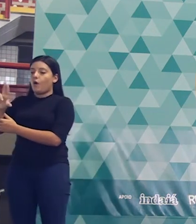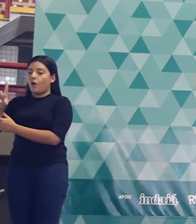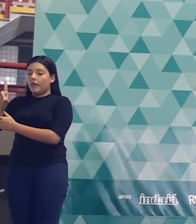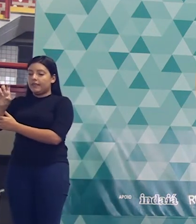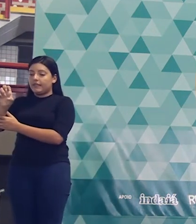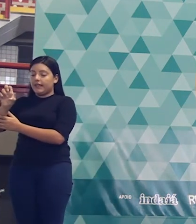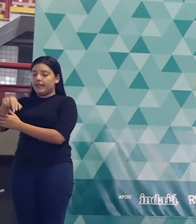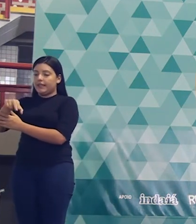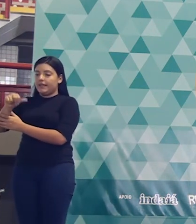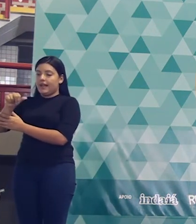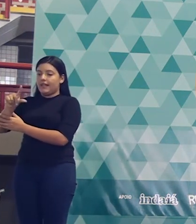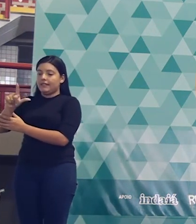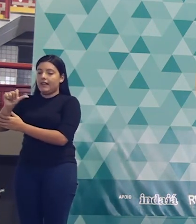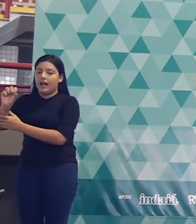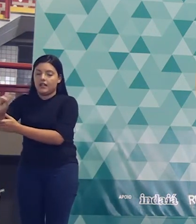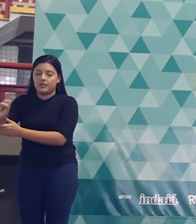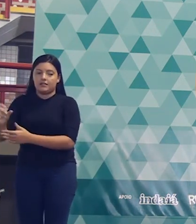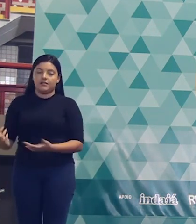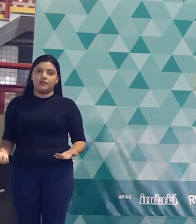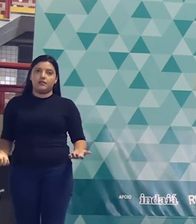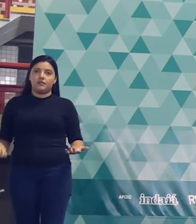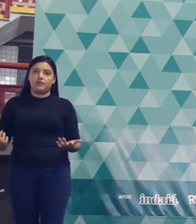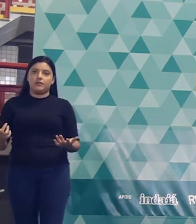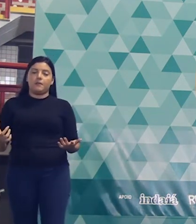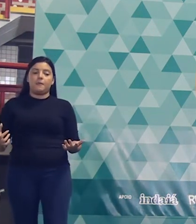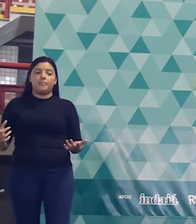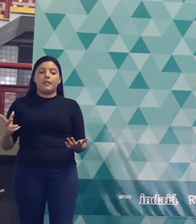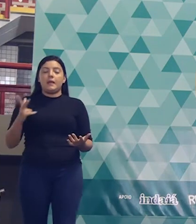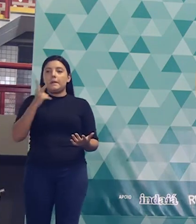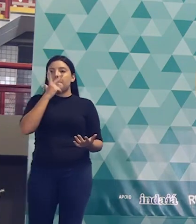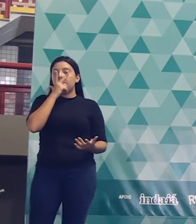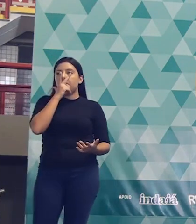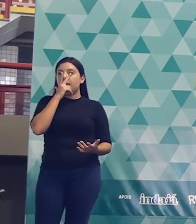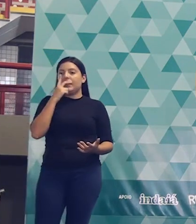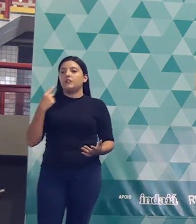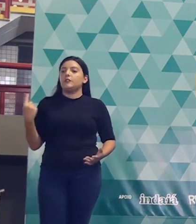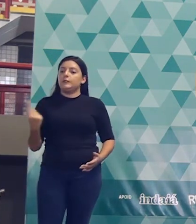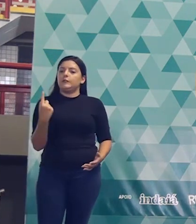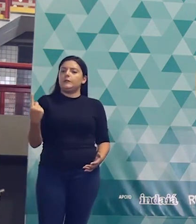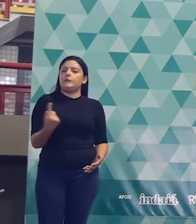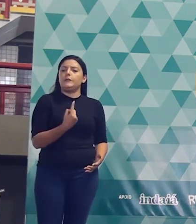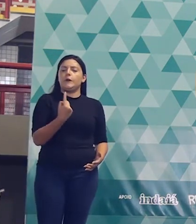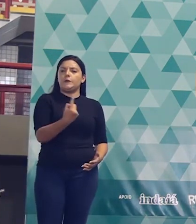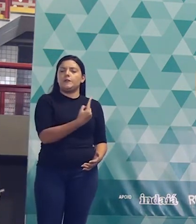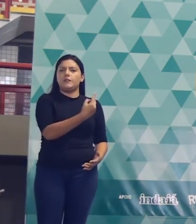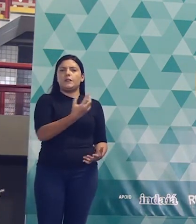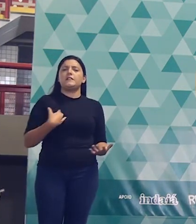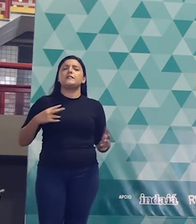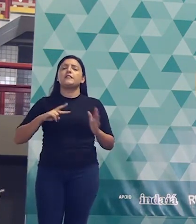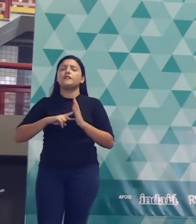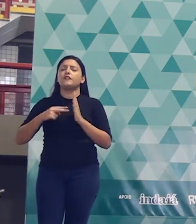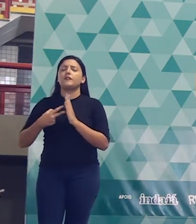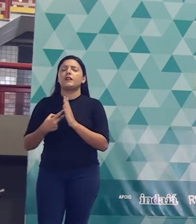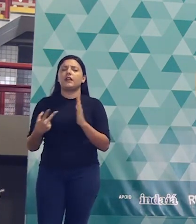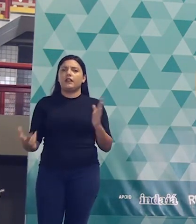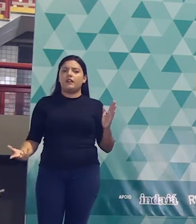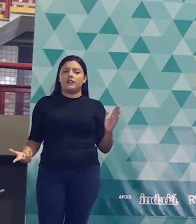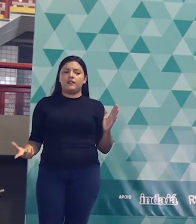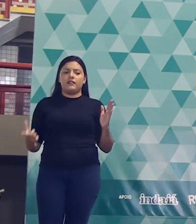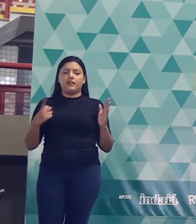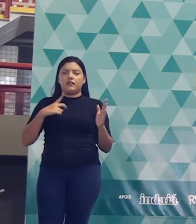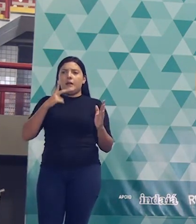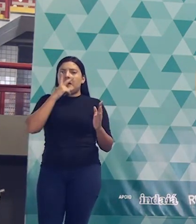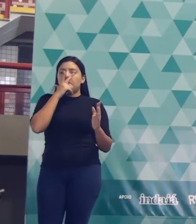Você lembra? É uma oração independente. O que é uma oração independente? É aquela que